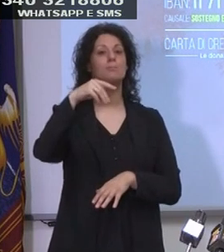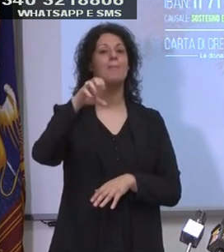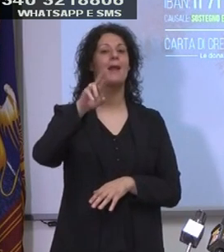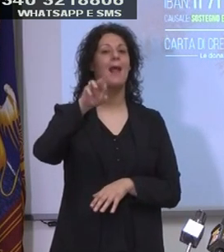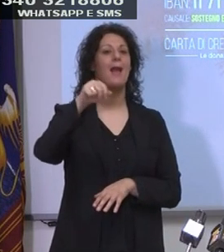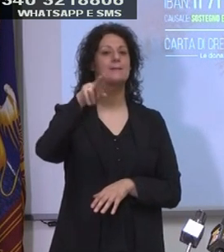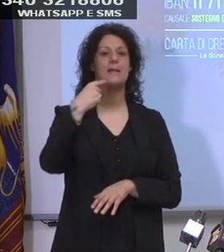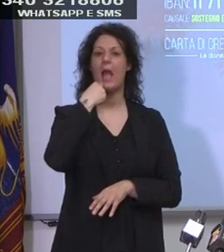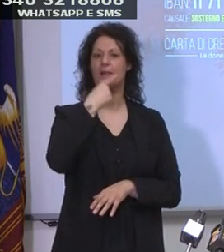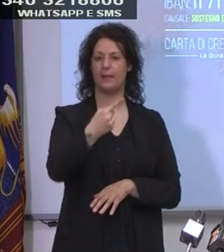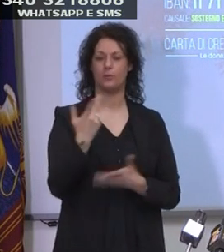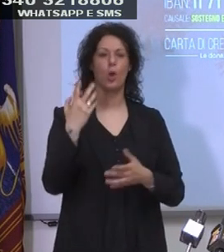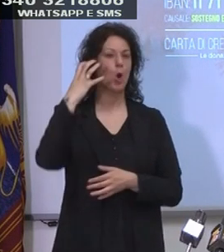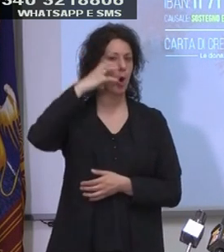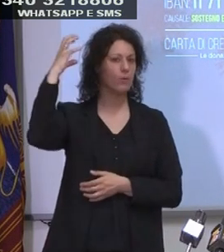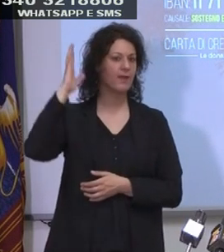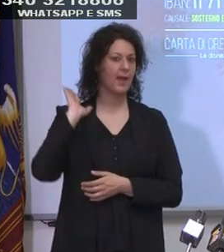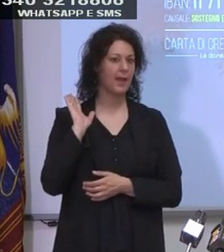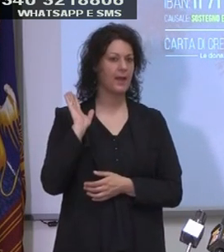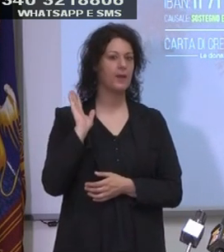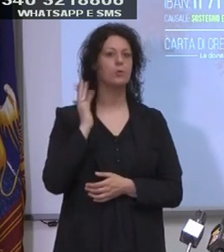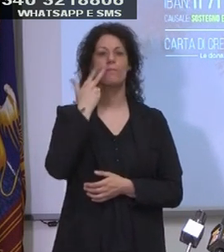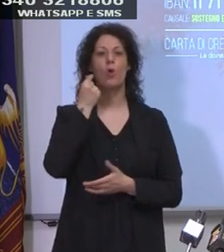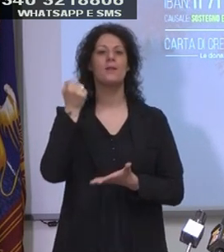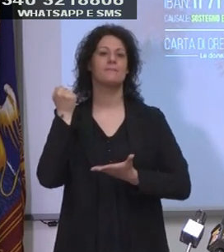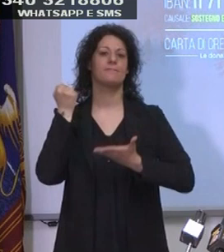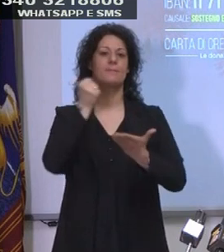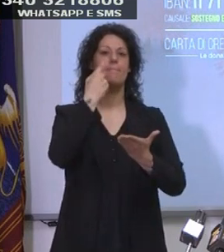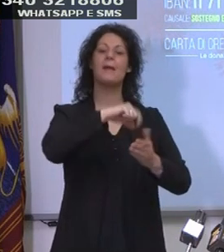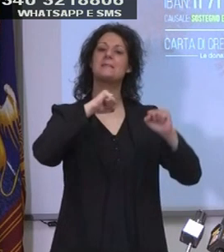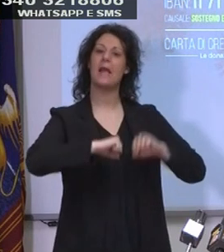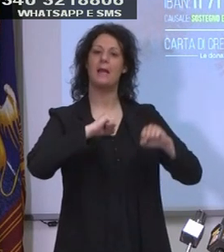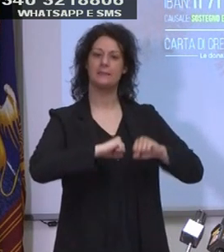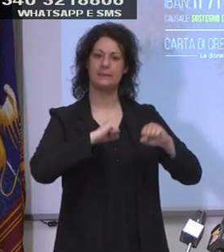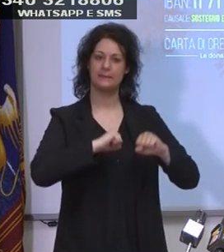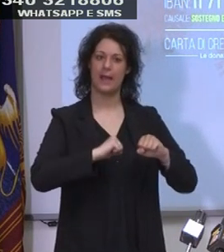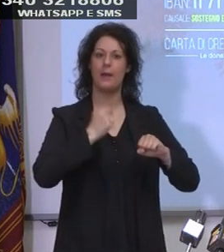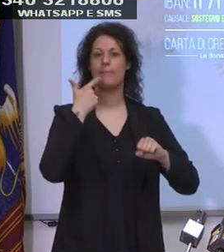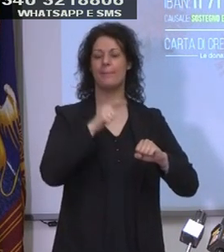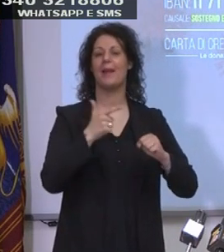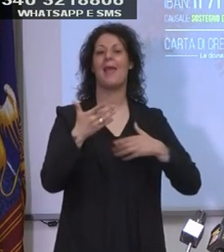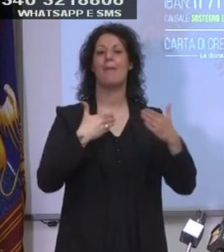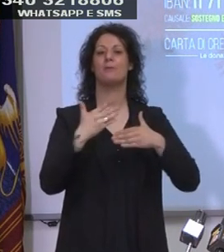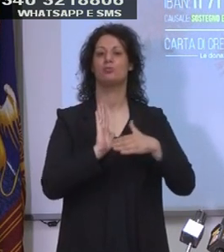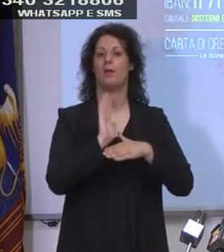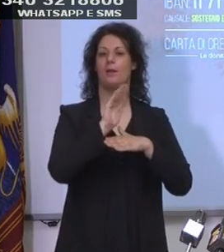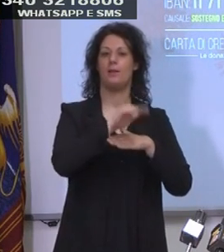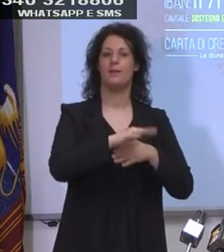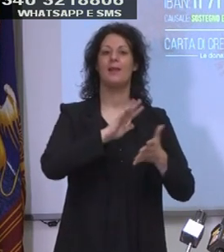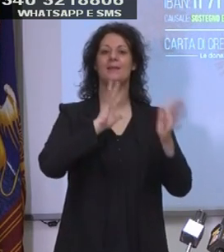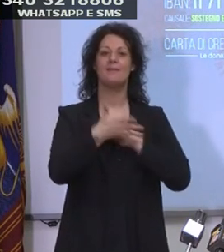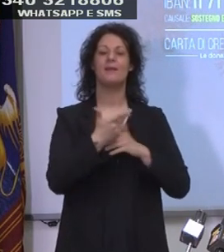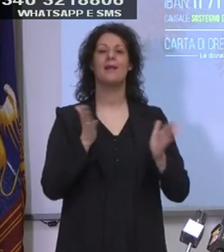stampa, ha detto che il governo intende giustamente investire nella sanità e uscire dalla logica dell'emergenza e raddoppiare il numero di